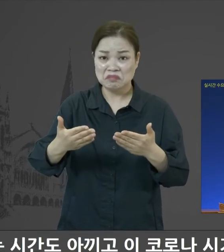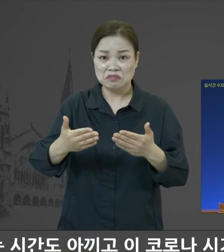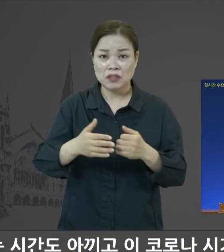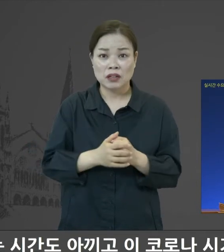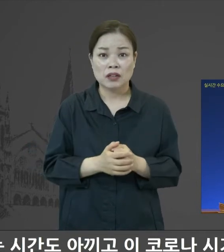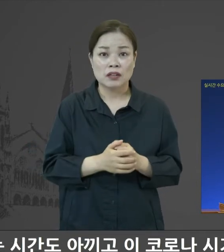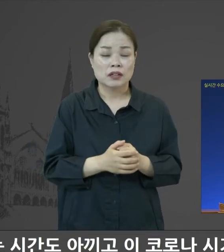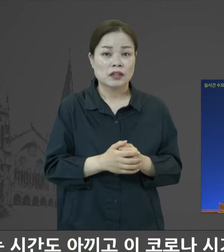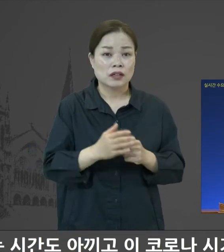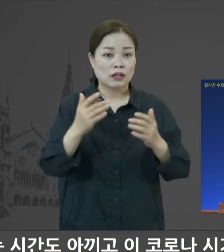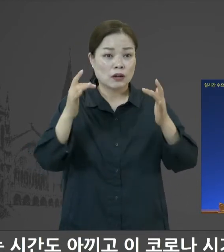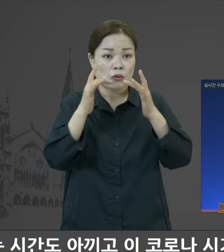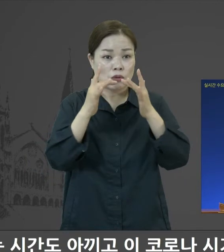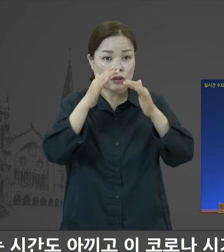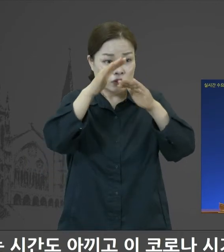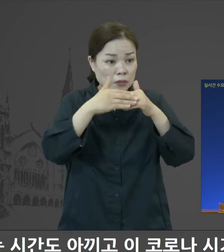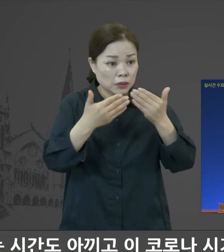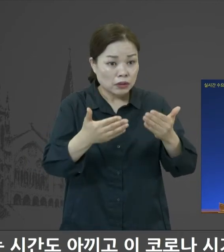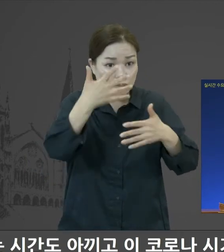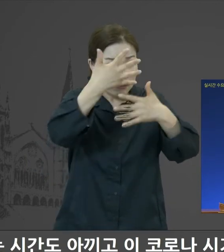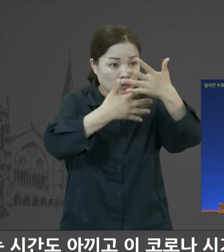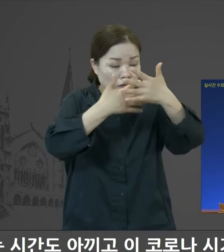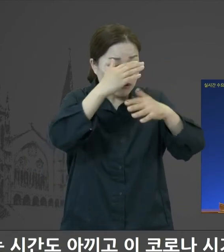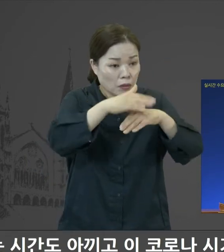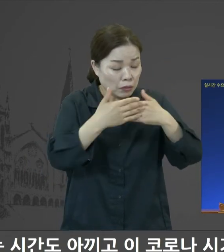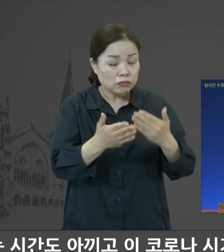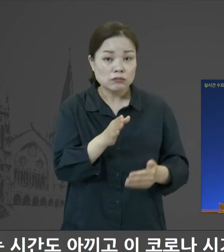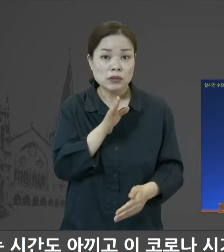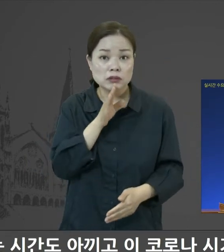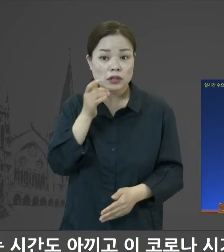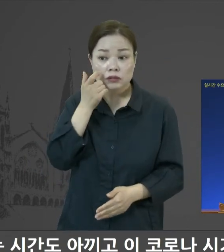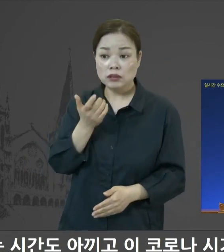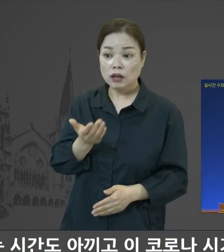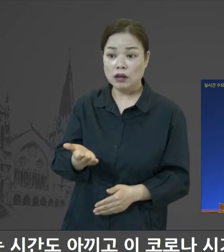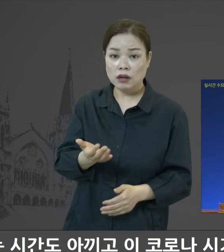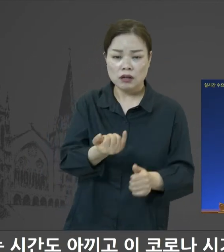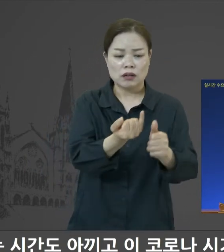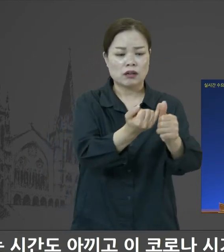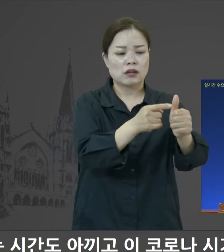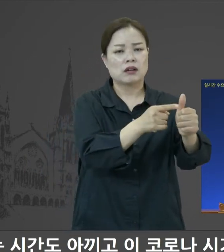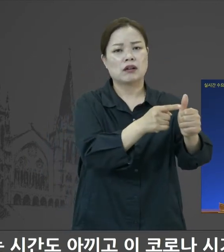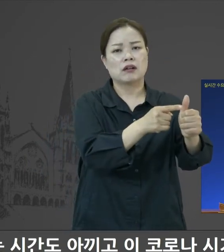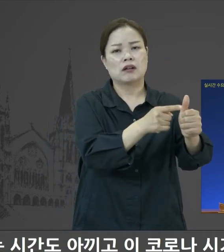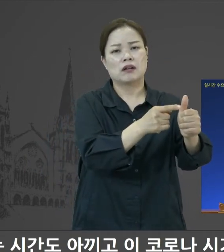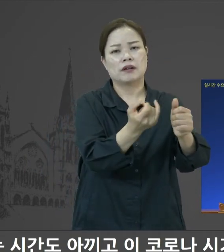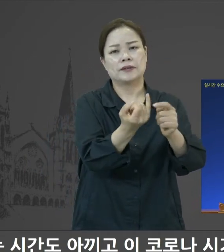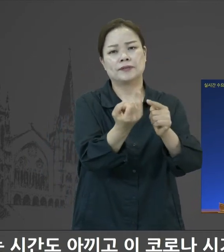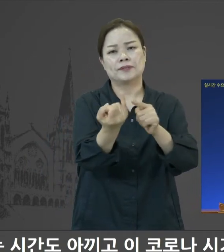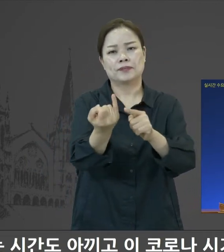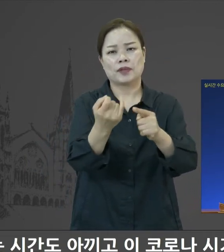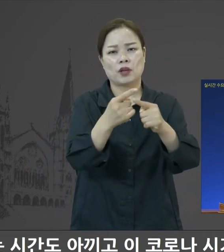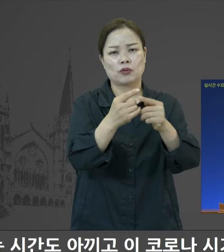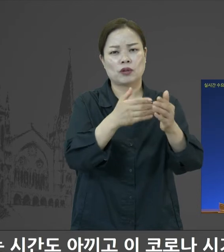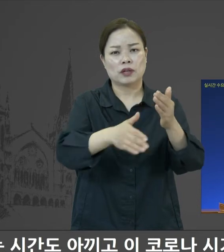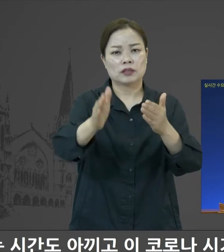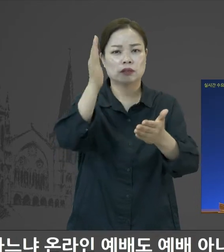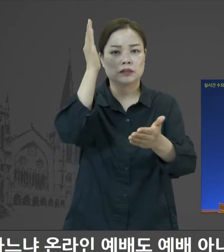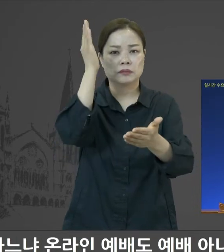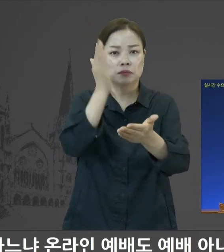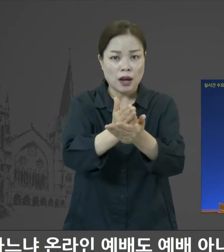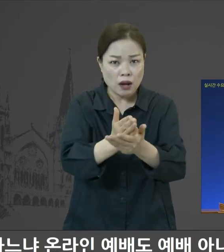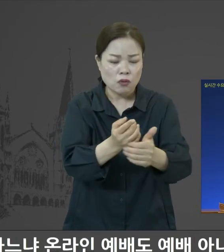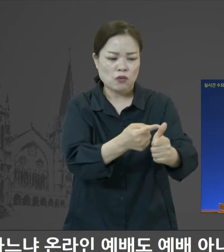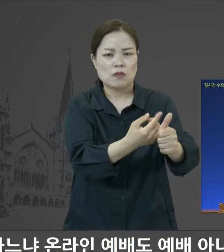예배도 예배 아니더냐, 그렇죠. 그러면서 교회 못 가게 하신다는